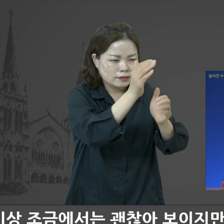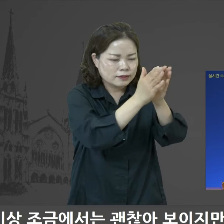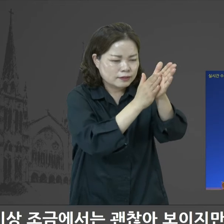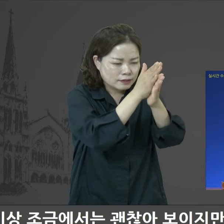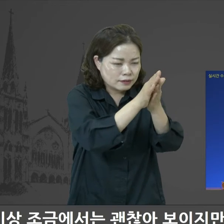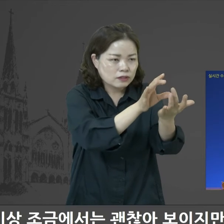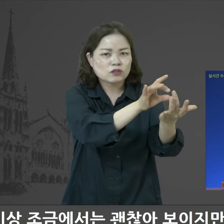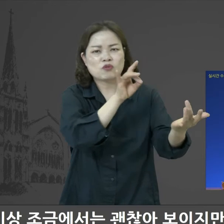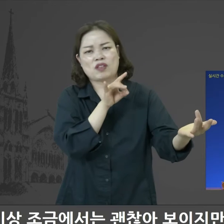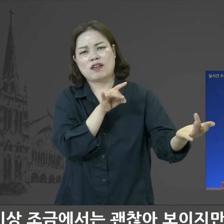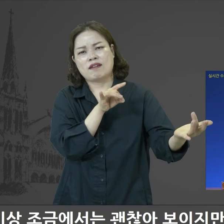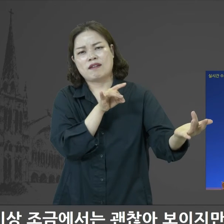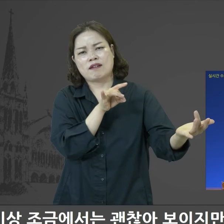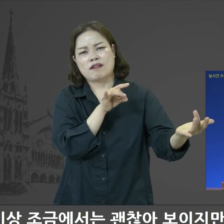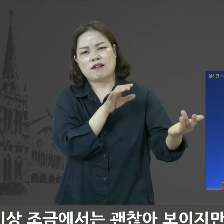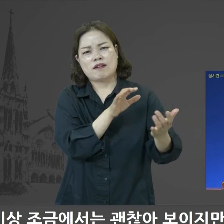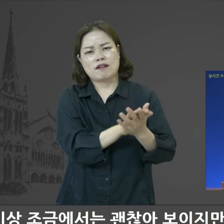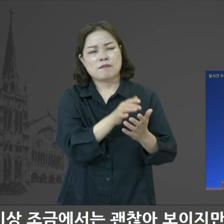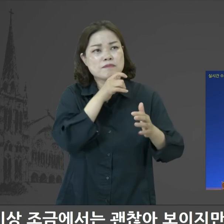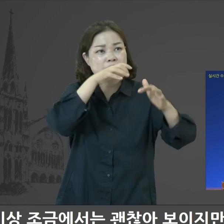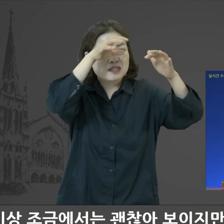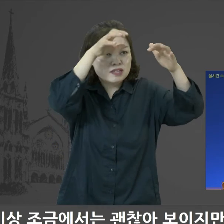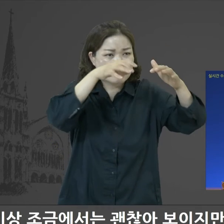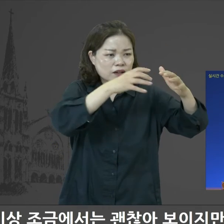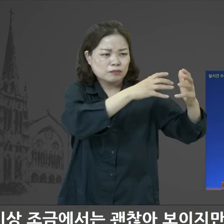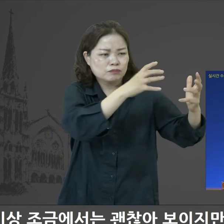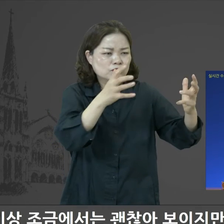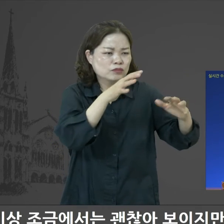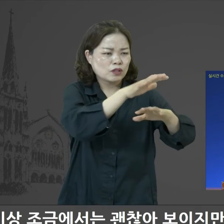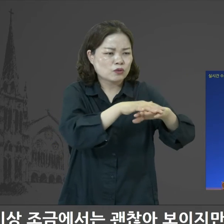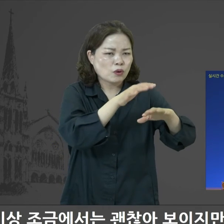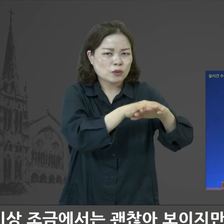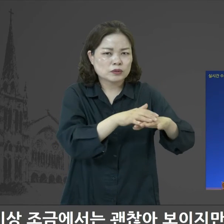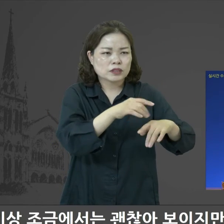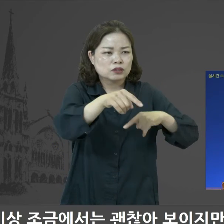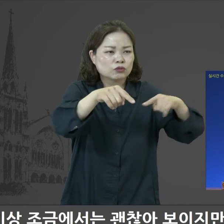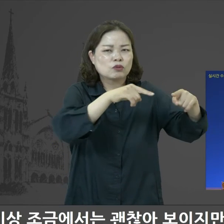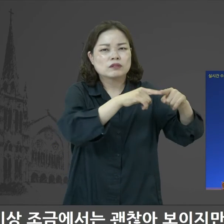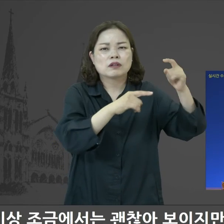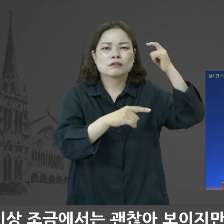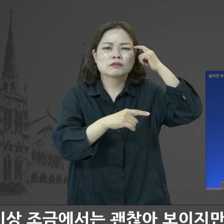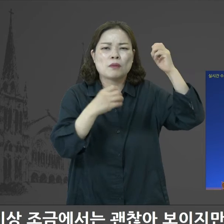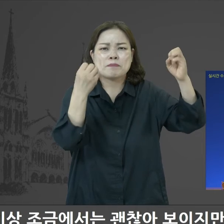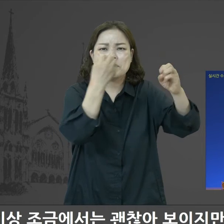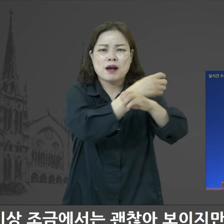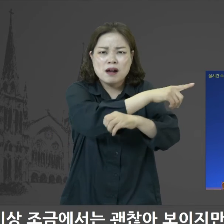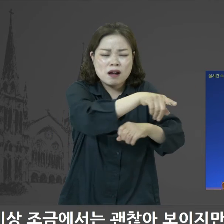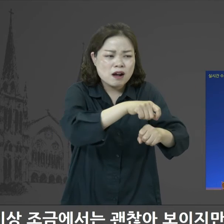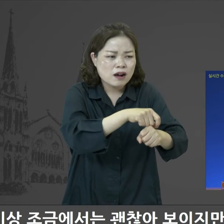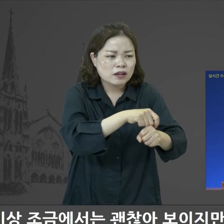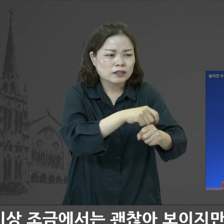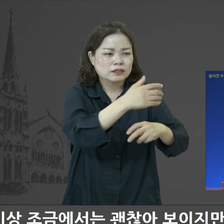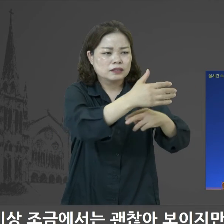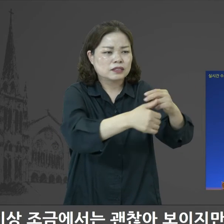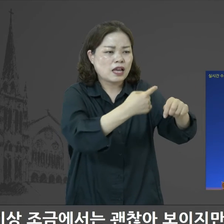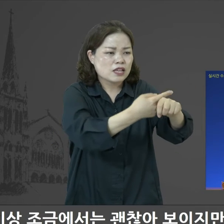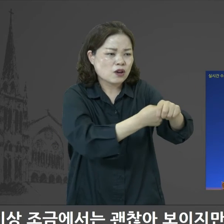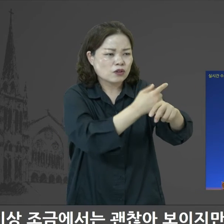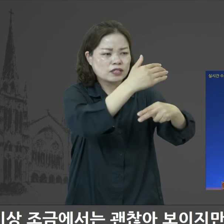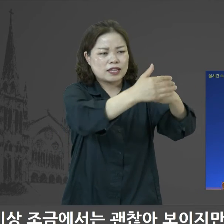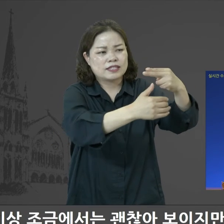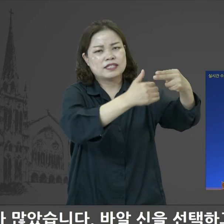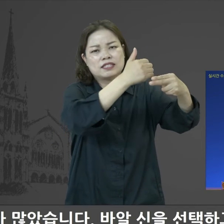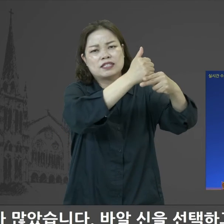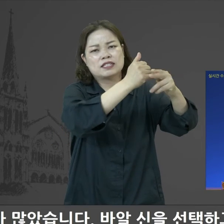선택하였습니다. 바알이 비와 다산과 농업 생산력의 주관자로 여기며 땅의 신, 자연의 신, 다산의 신